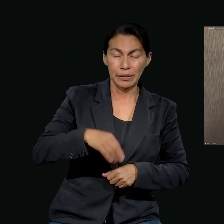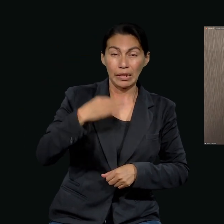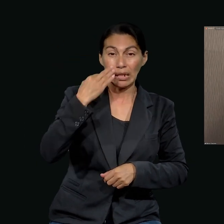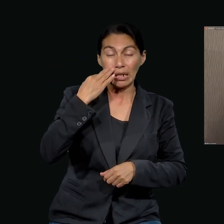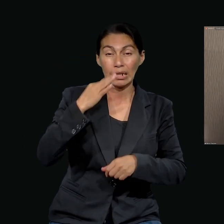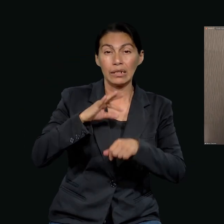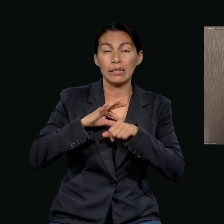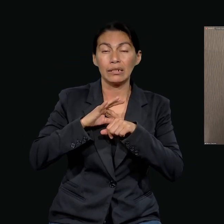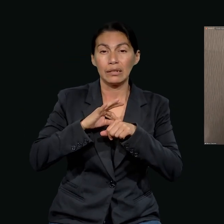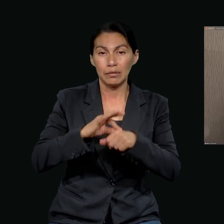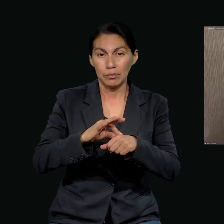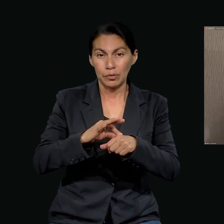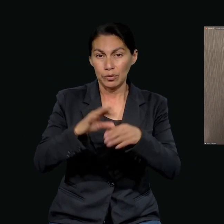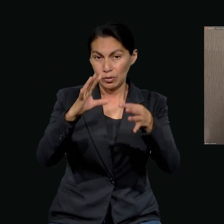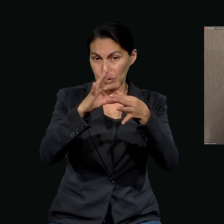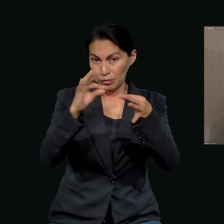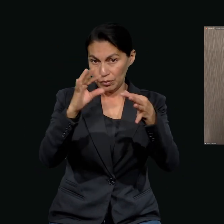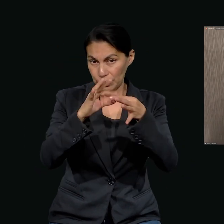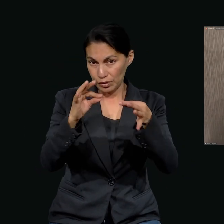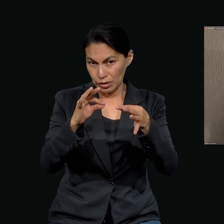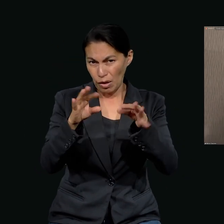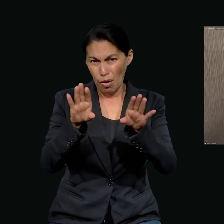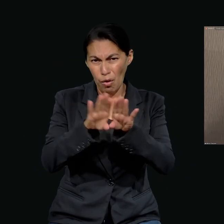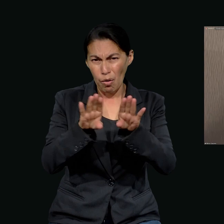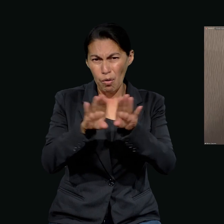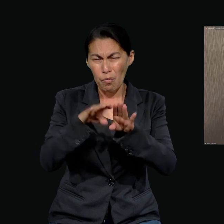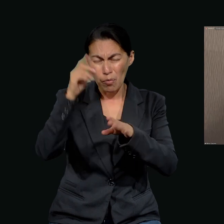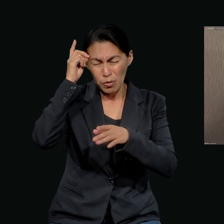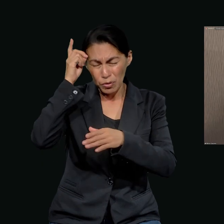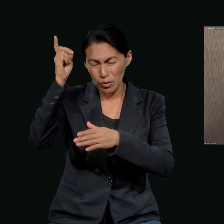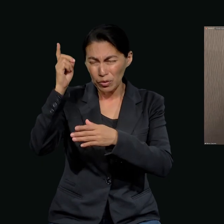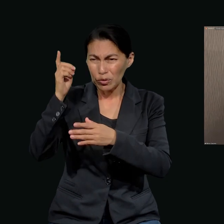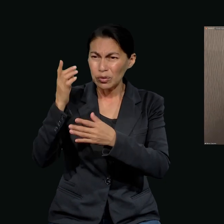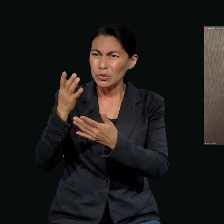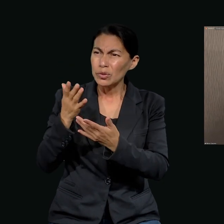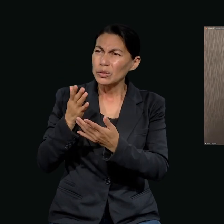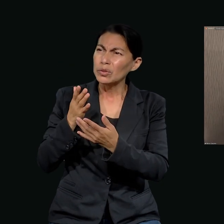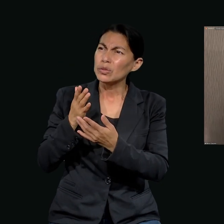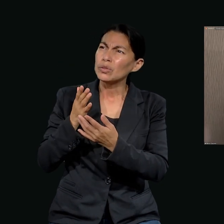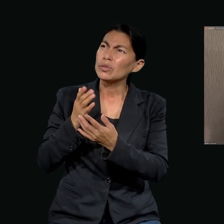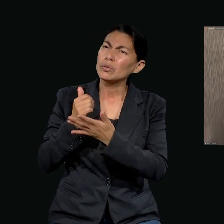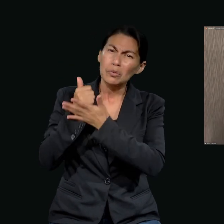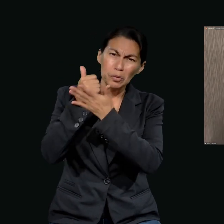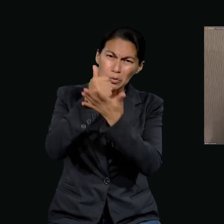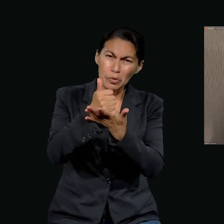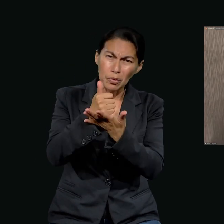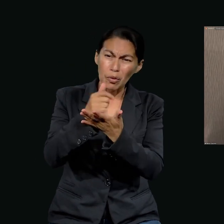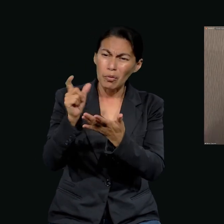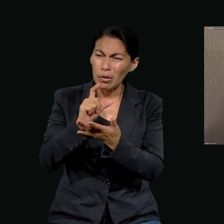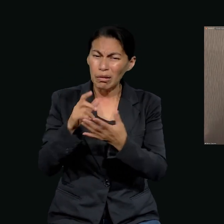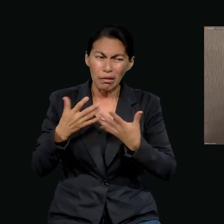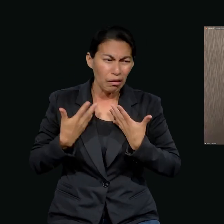estudio para dar su testimonio en búsqueda de significado y propósito en la vida.